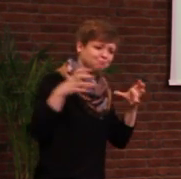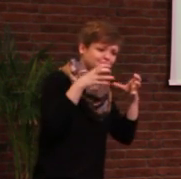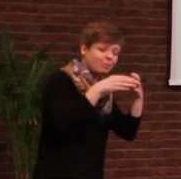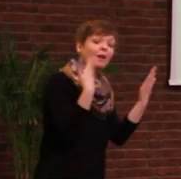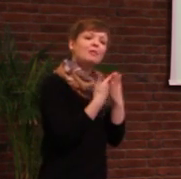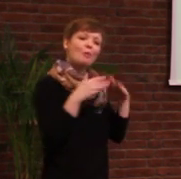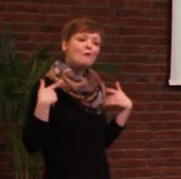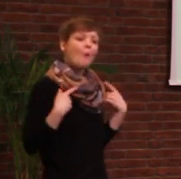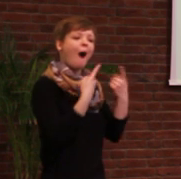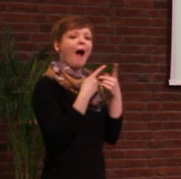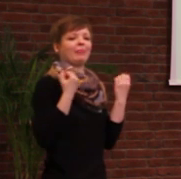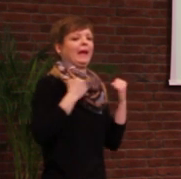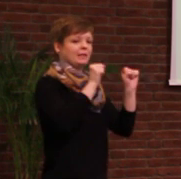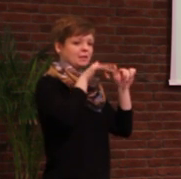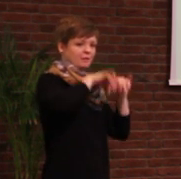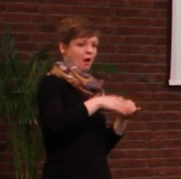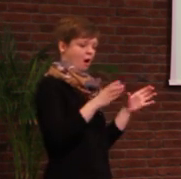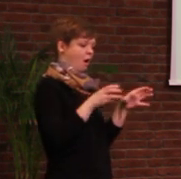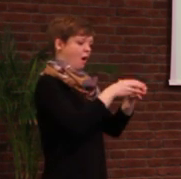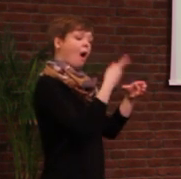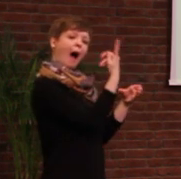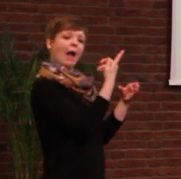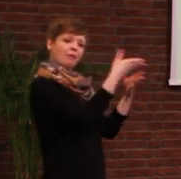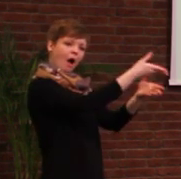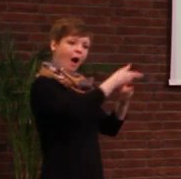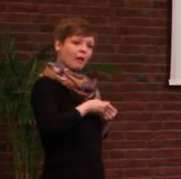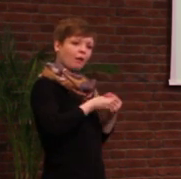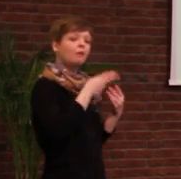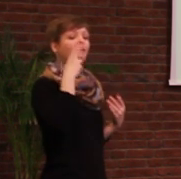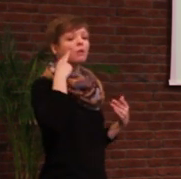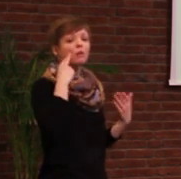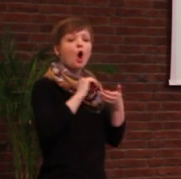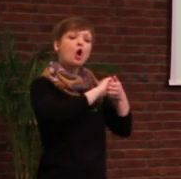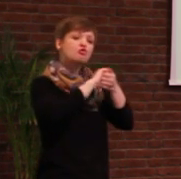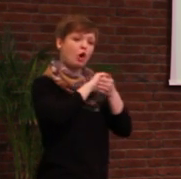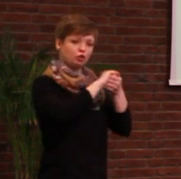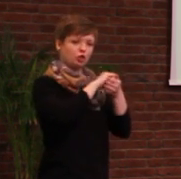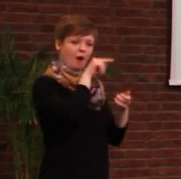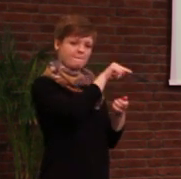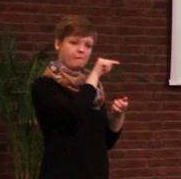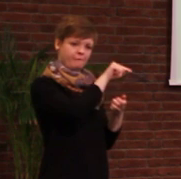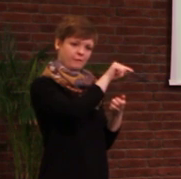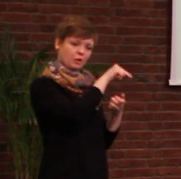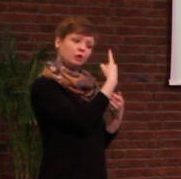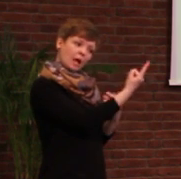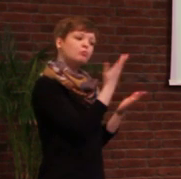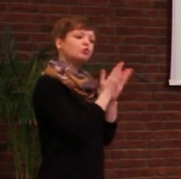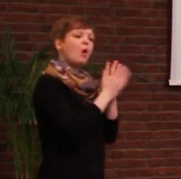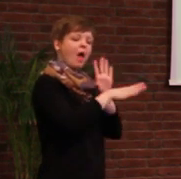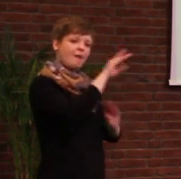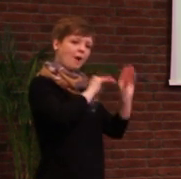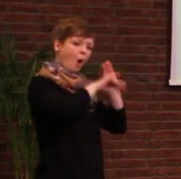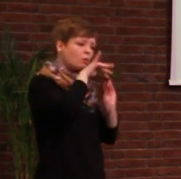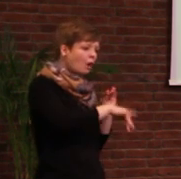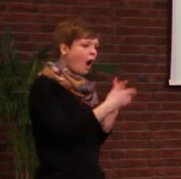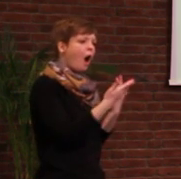gibt. Eine davon haben wir heute eingeladen, eine Genossenschaft, die ebenfalls schon Erfahrung damit gesammelt hat,